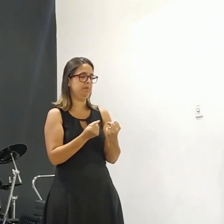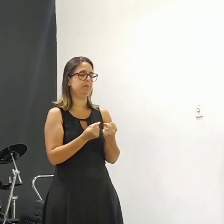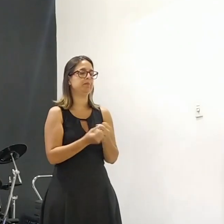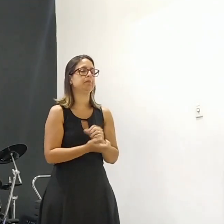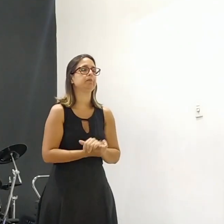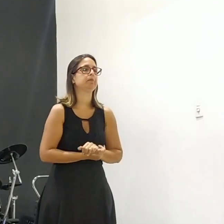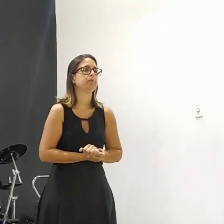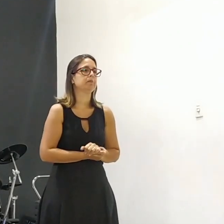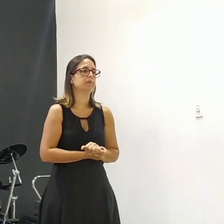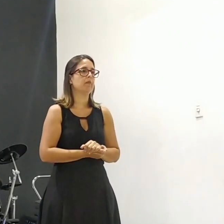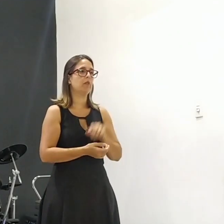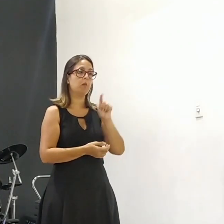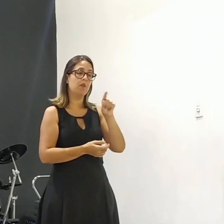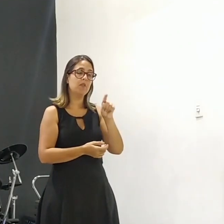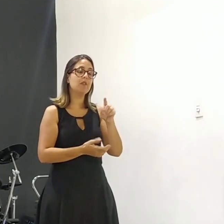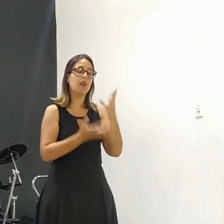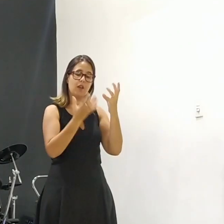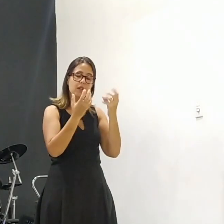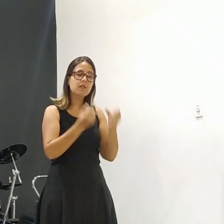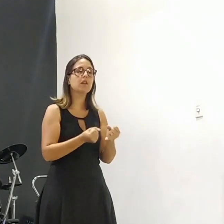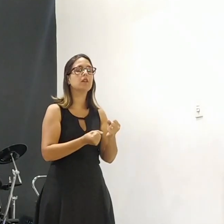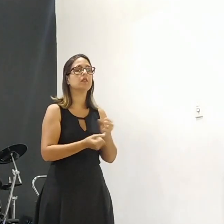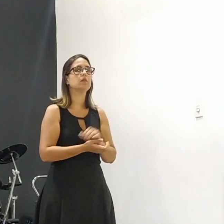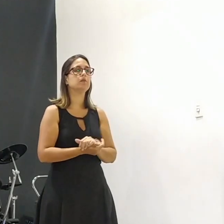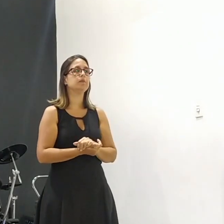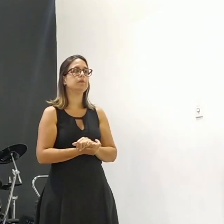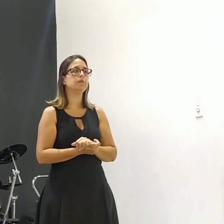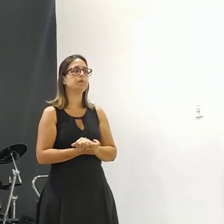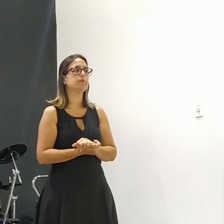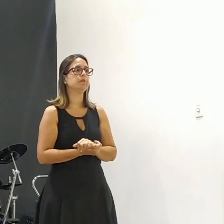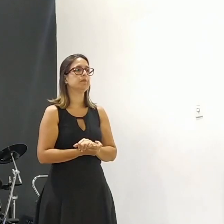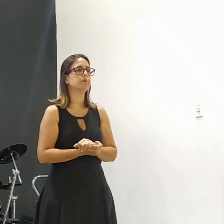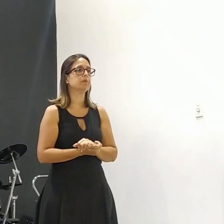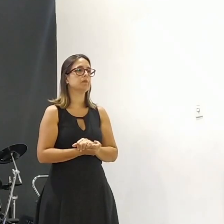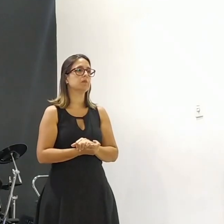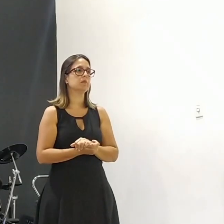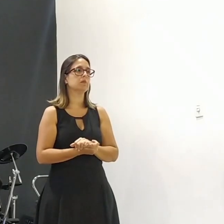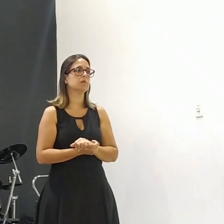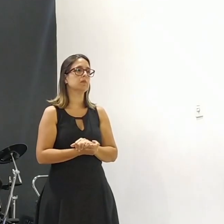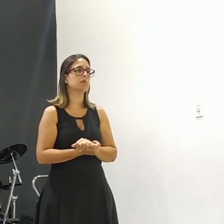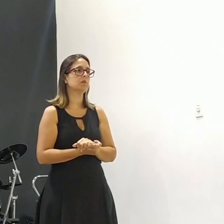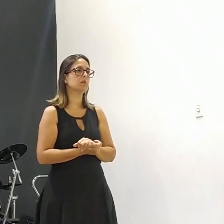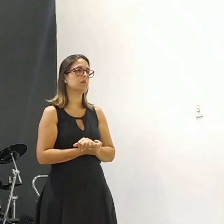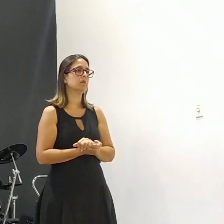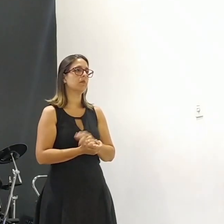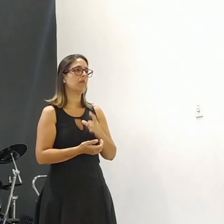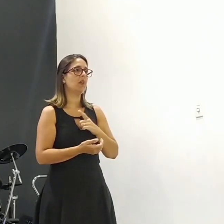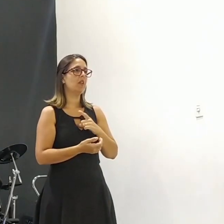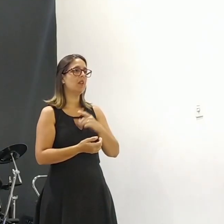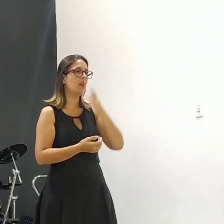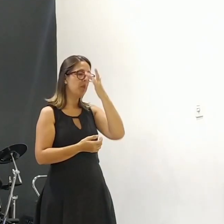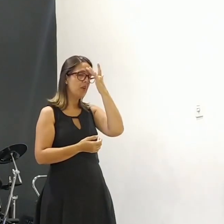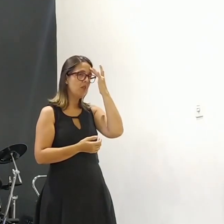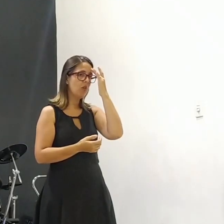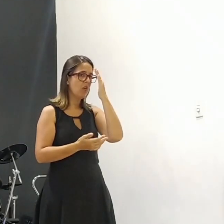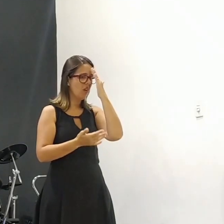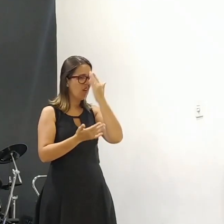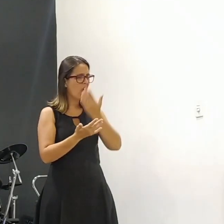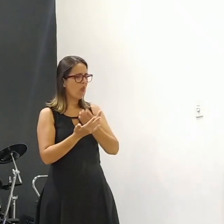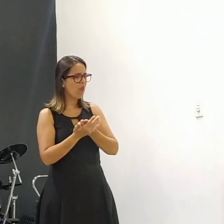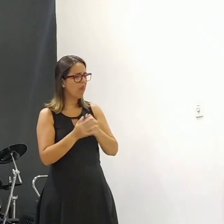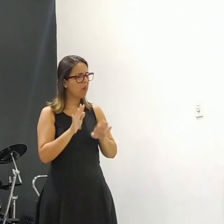Pega aí, porque é para você. Amém? O que mais tem que confiar? Tem gente que confia desconfiando, mas a gente tem